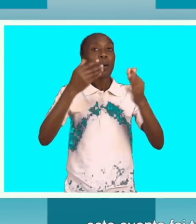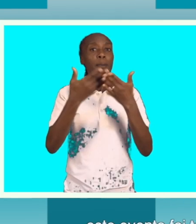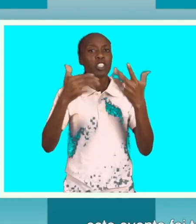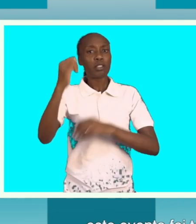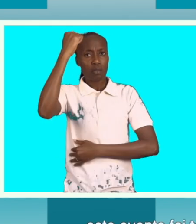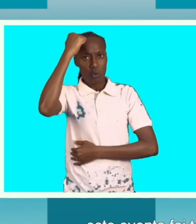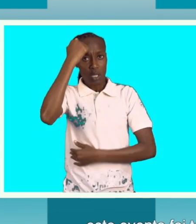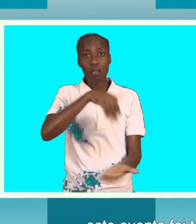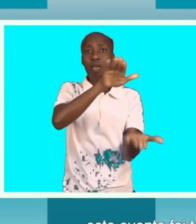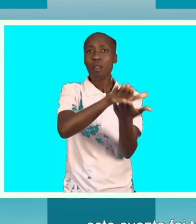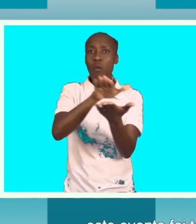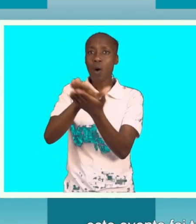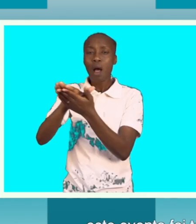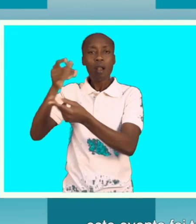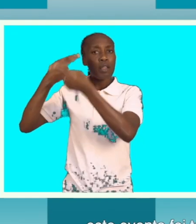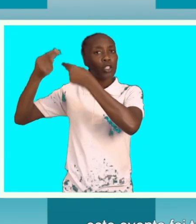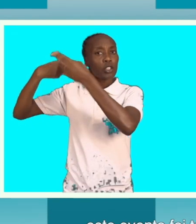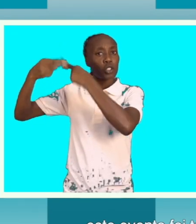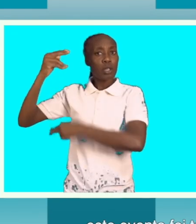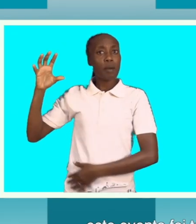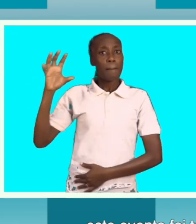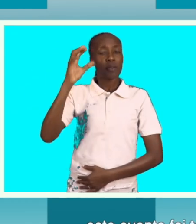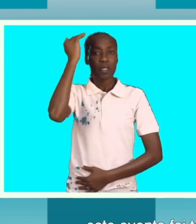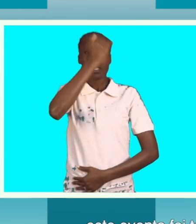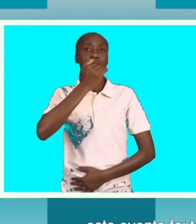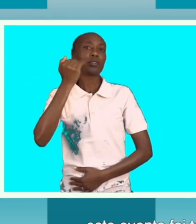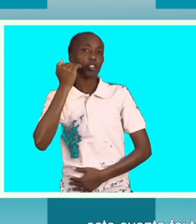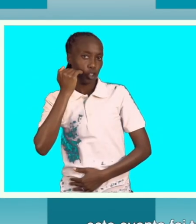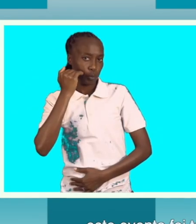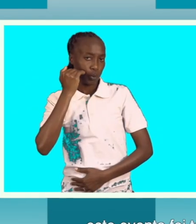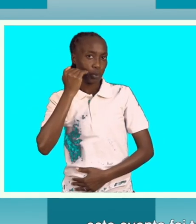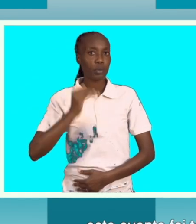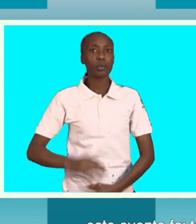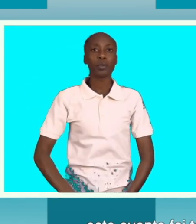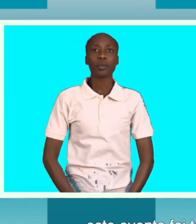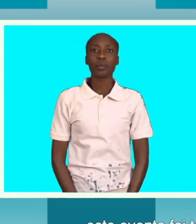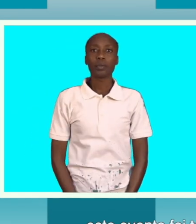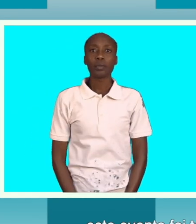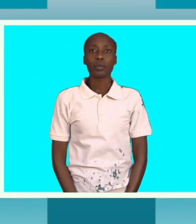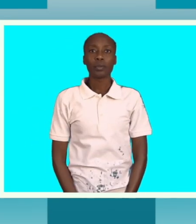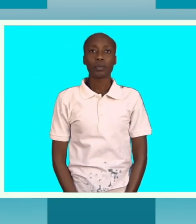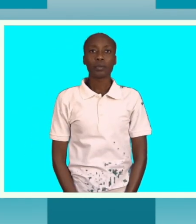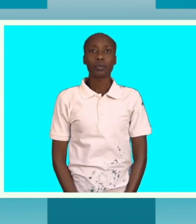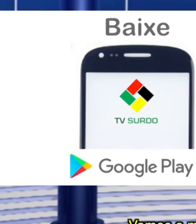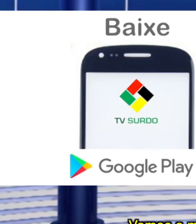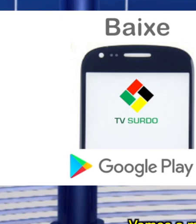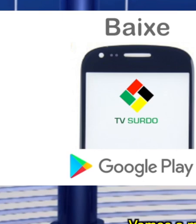evento Foi também Usado para conhecer Lugares históricos Da província de Manica